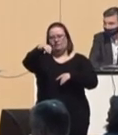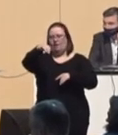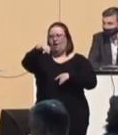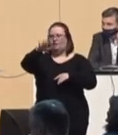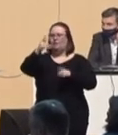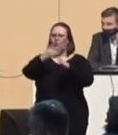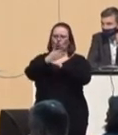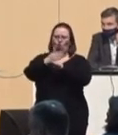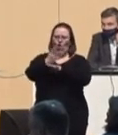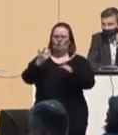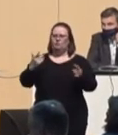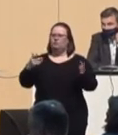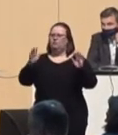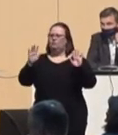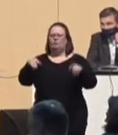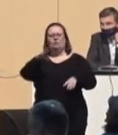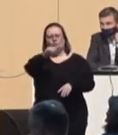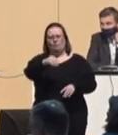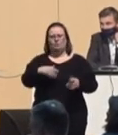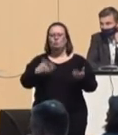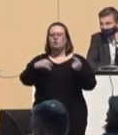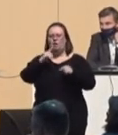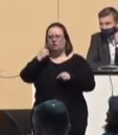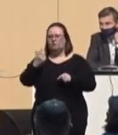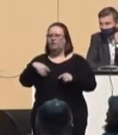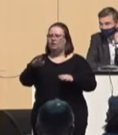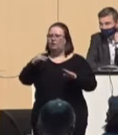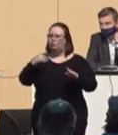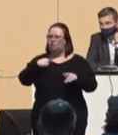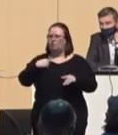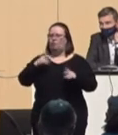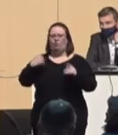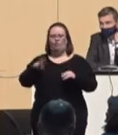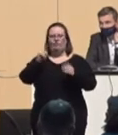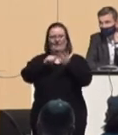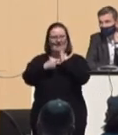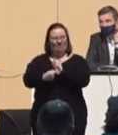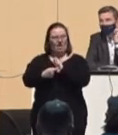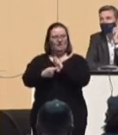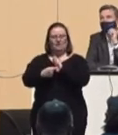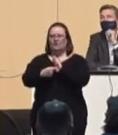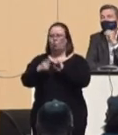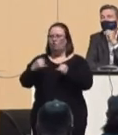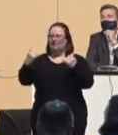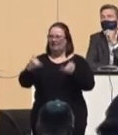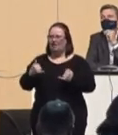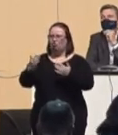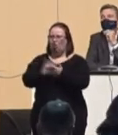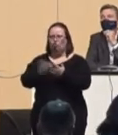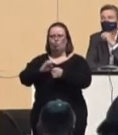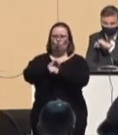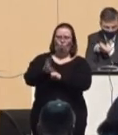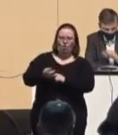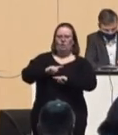nur stört. Ja, Sie dürfen mich auch Nazi-Anwalt nennen. Ich möchte bitte auf Folgendes nochmal hinweisen. Wir entscheiden doch hier nicht über